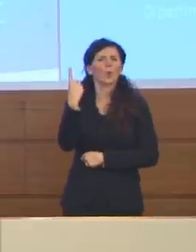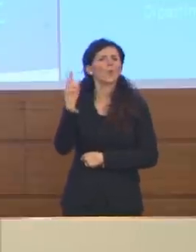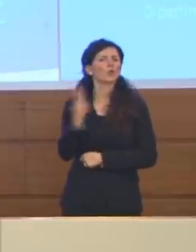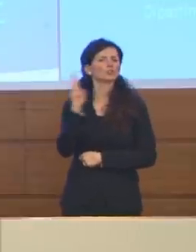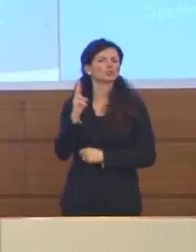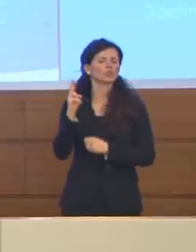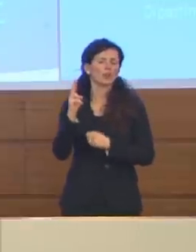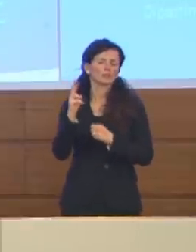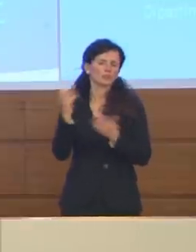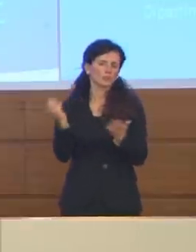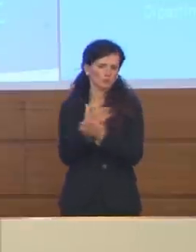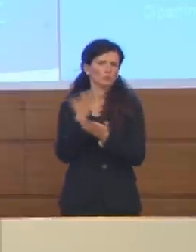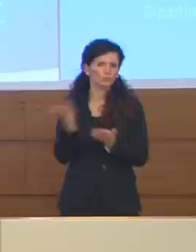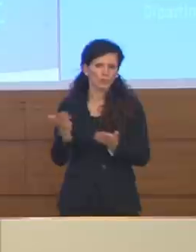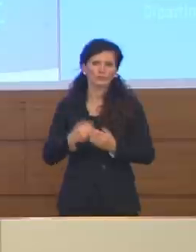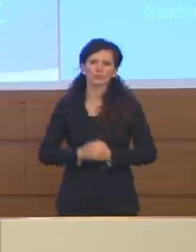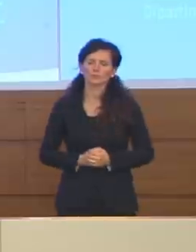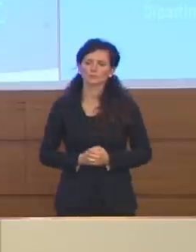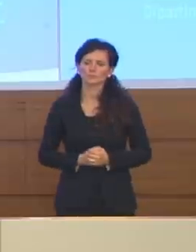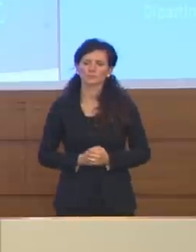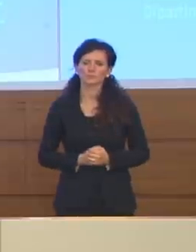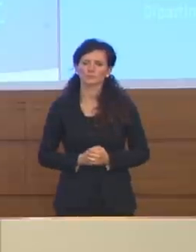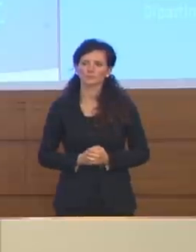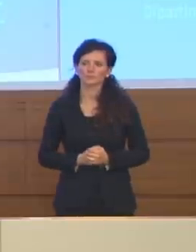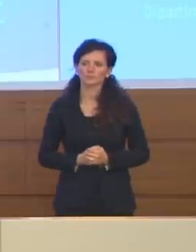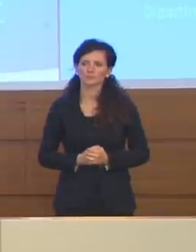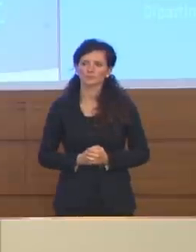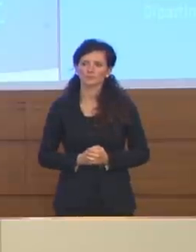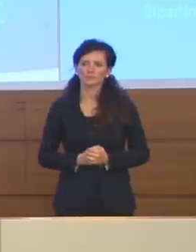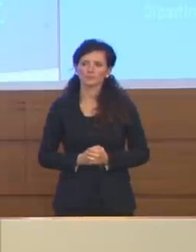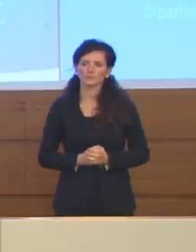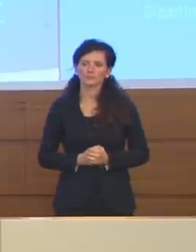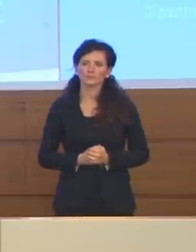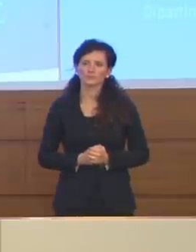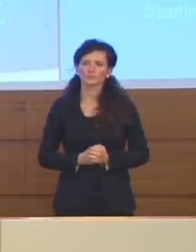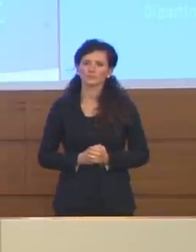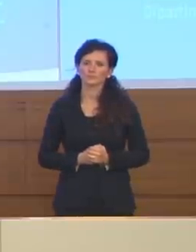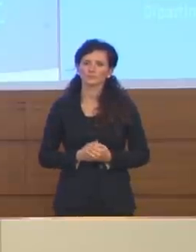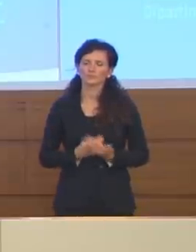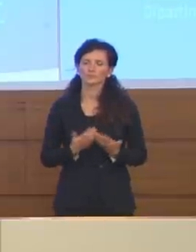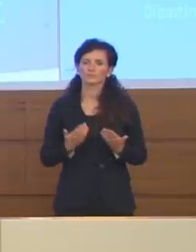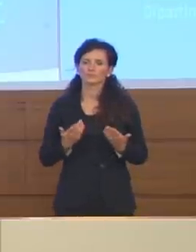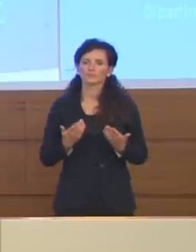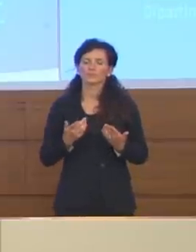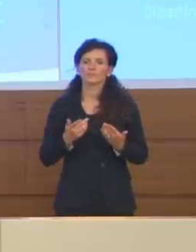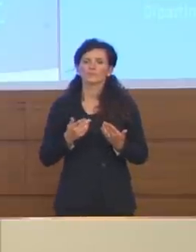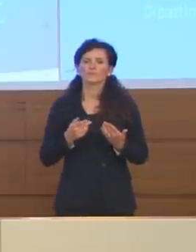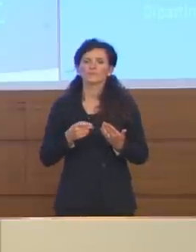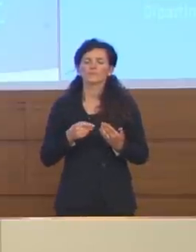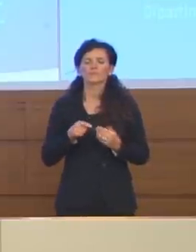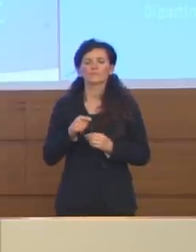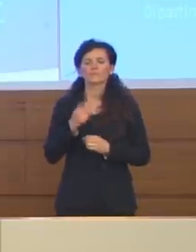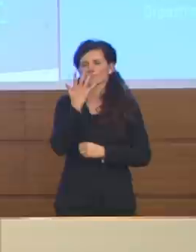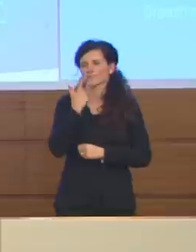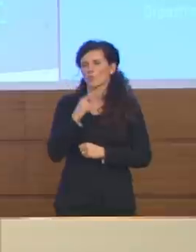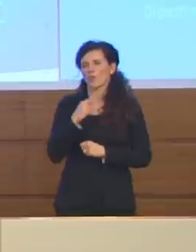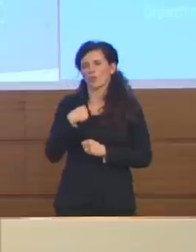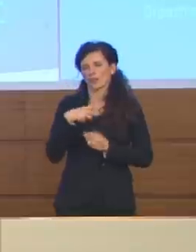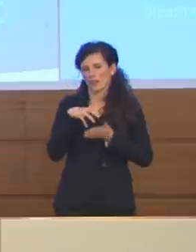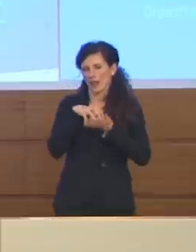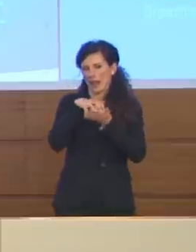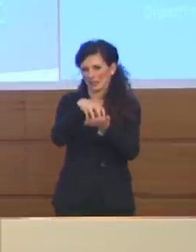anticipando vi un attimo quello che sarà un tema che verrà meglio sviluppato nella giornata